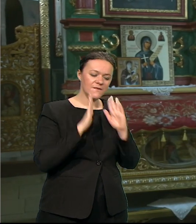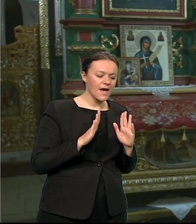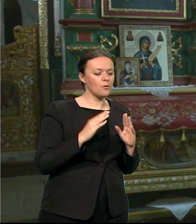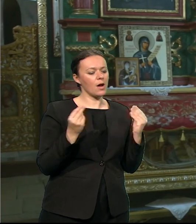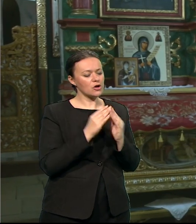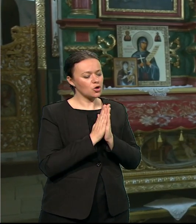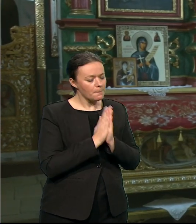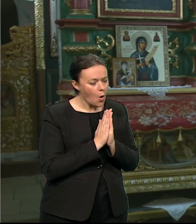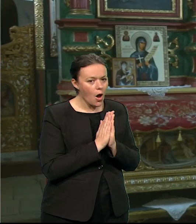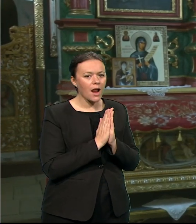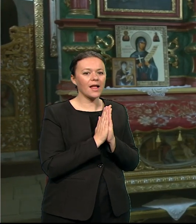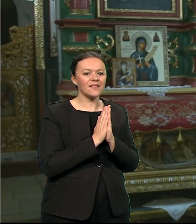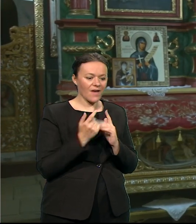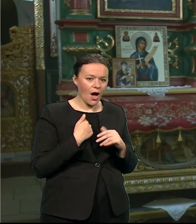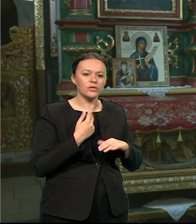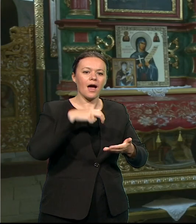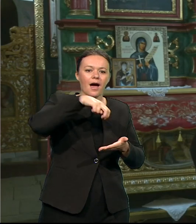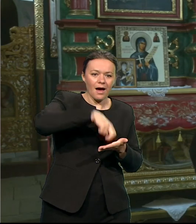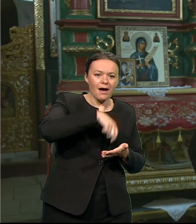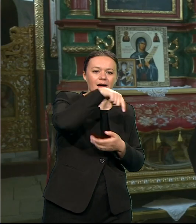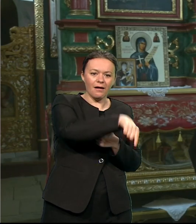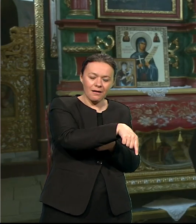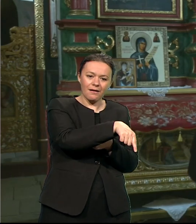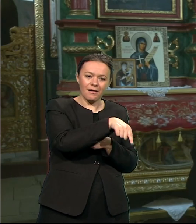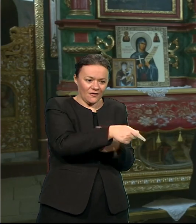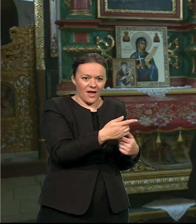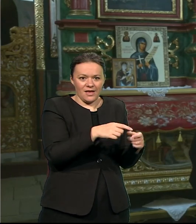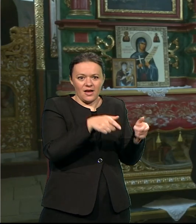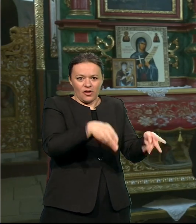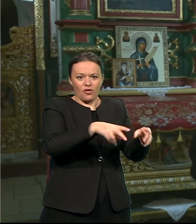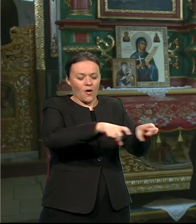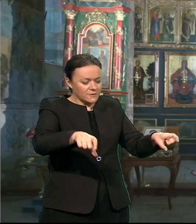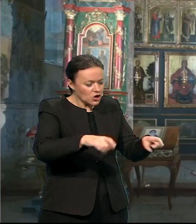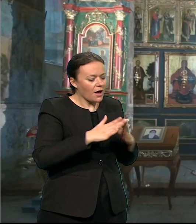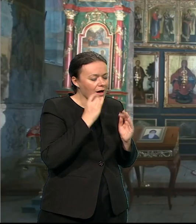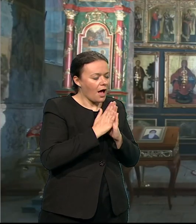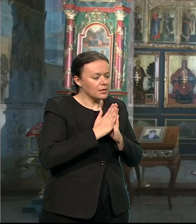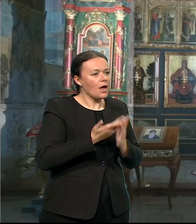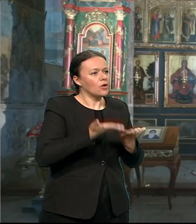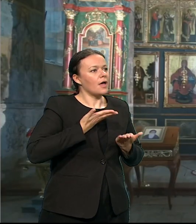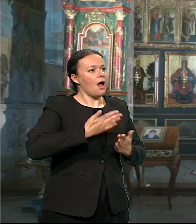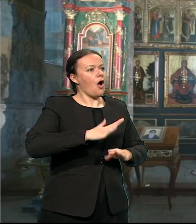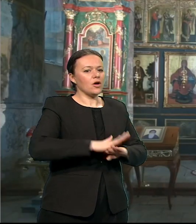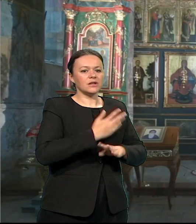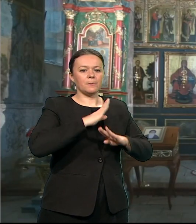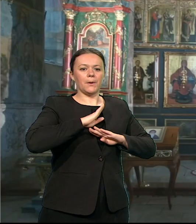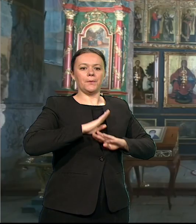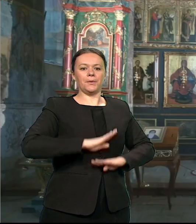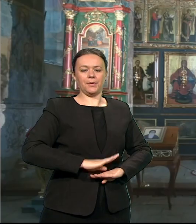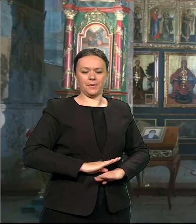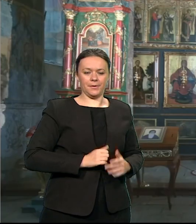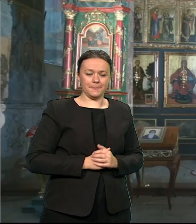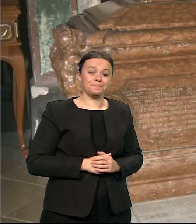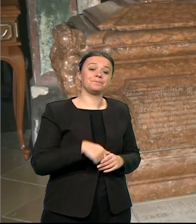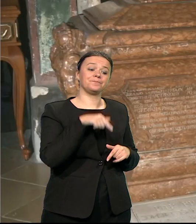molitve kod ovih kivota, ljudi dobiju olakšanje i isceljenje. U manastirskoj crkvi